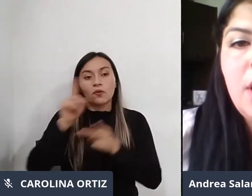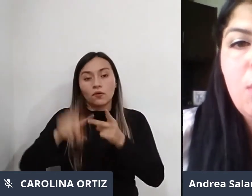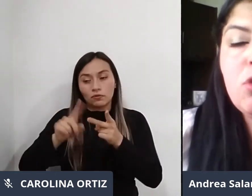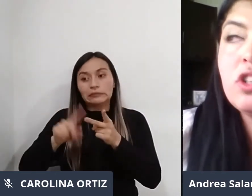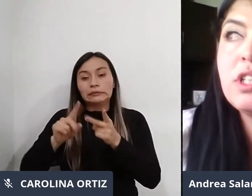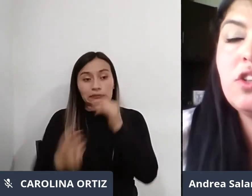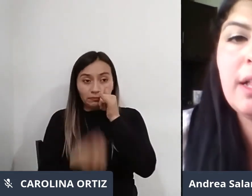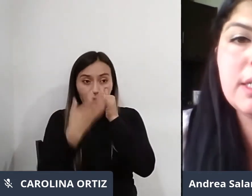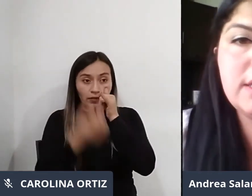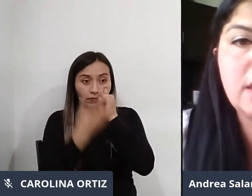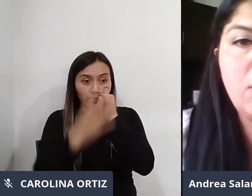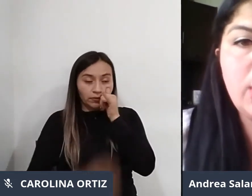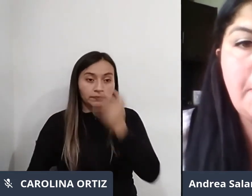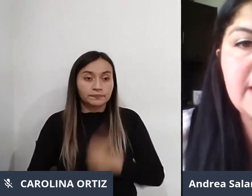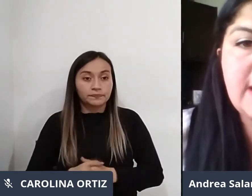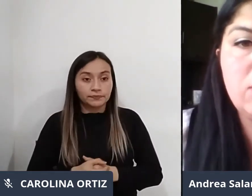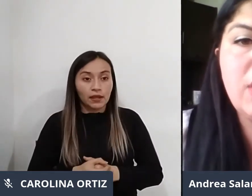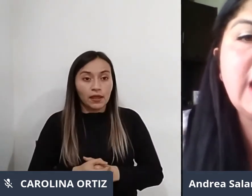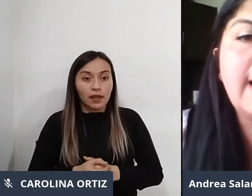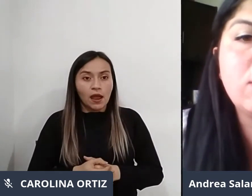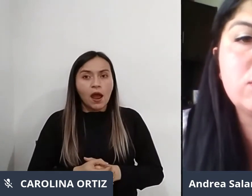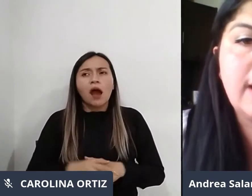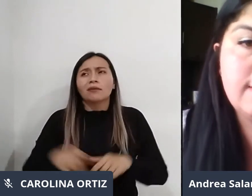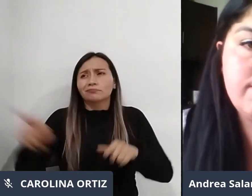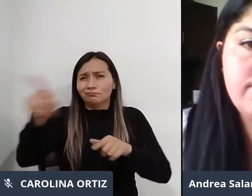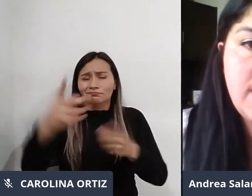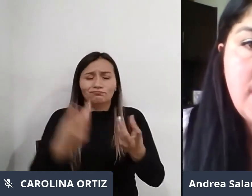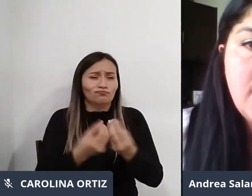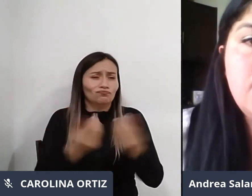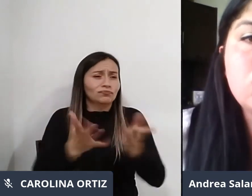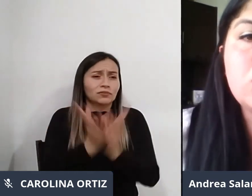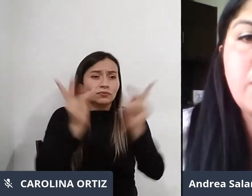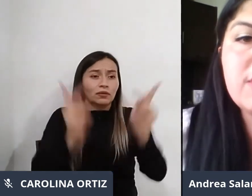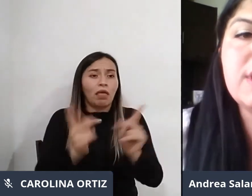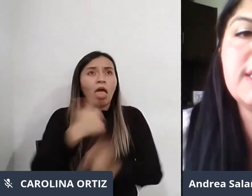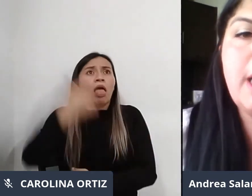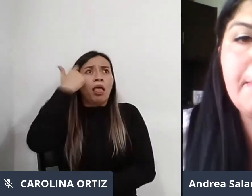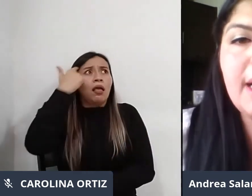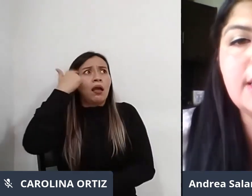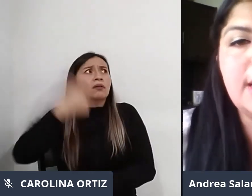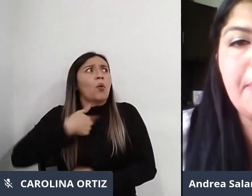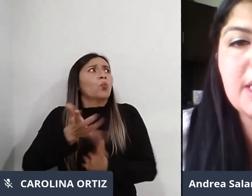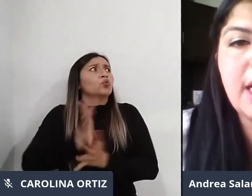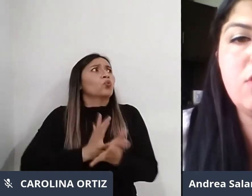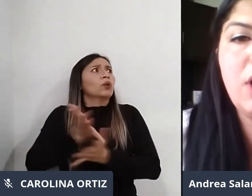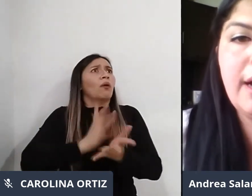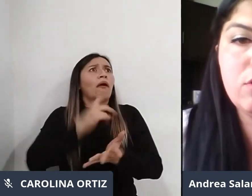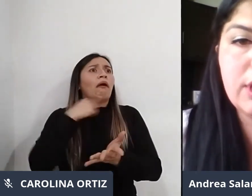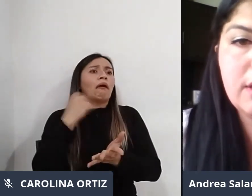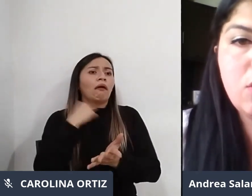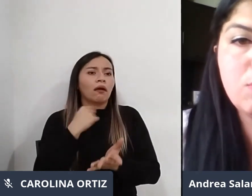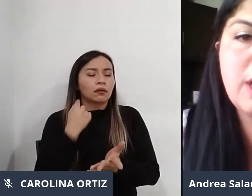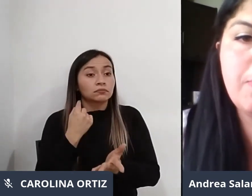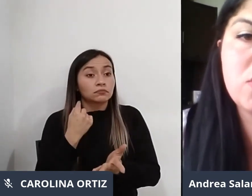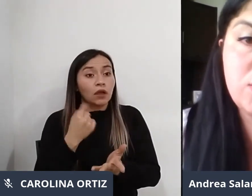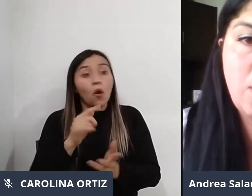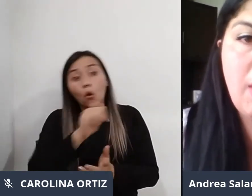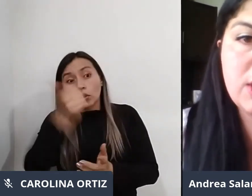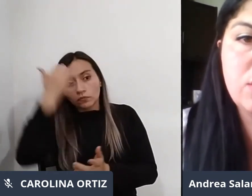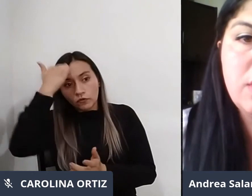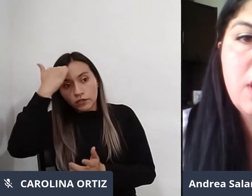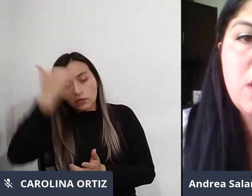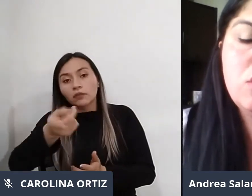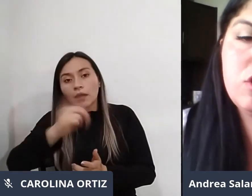pedagógico. Muchos estudiantes están ahorita pensando en la nota y muchos profesores también están pensando en la nota, como si el